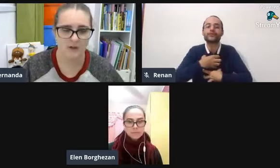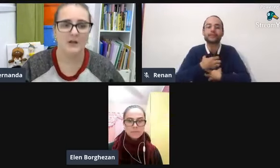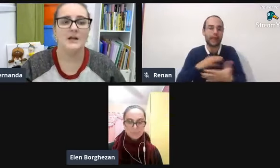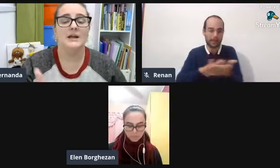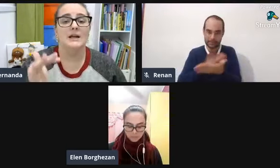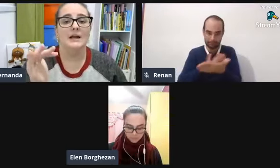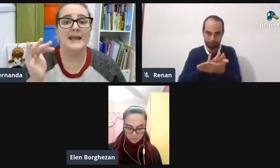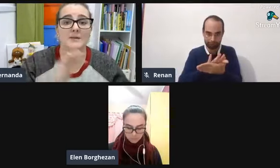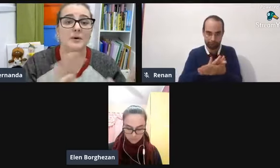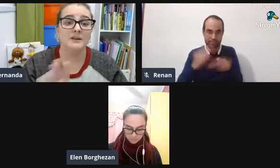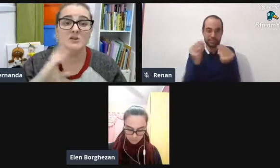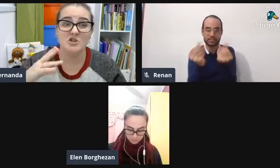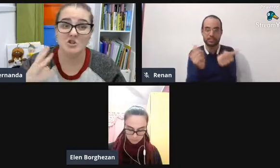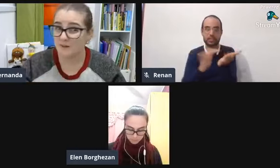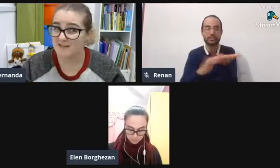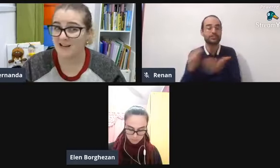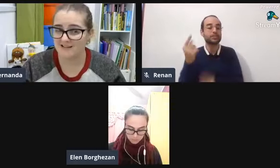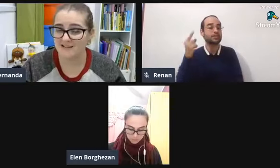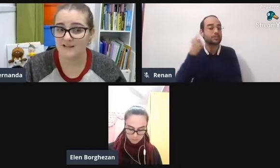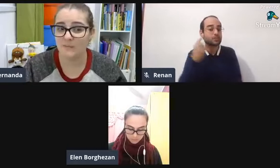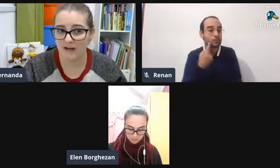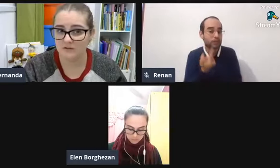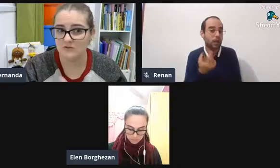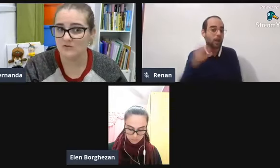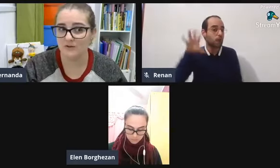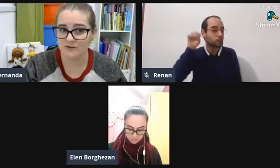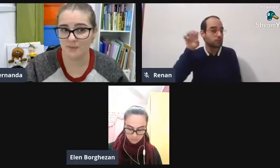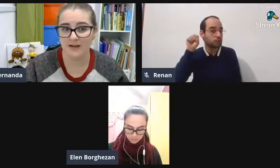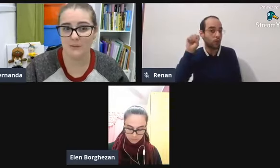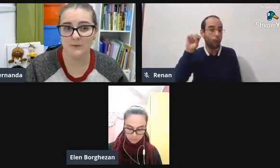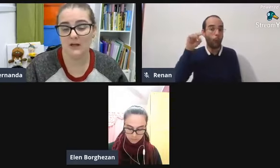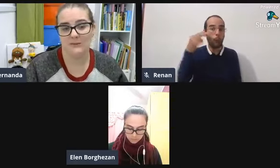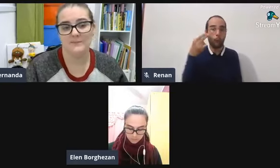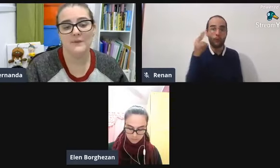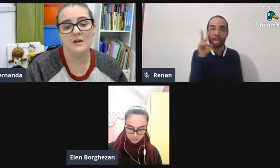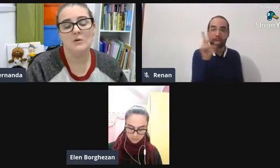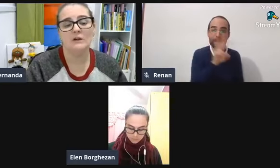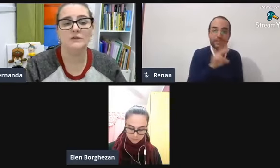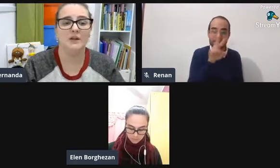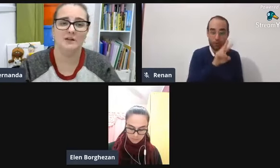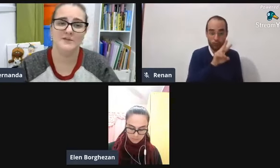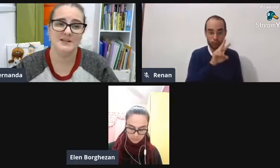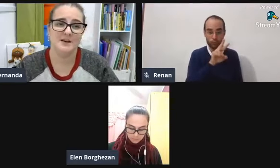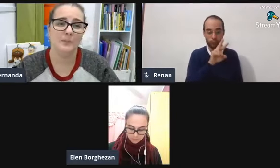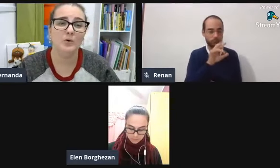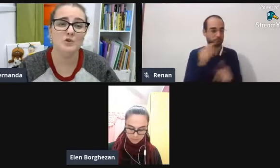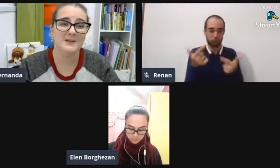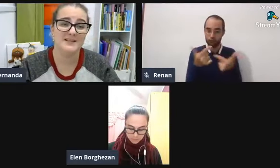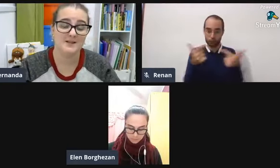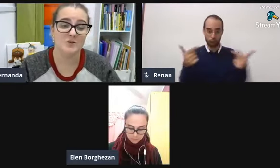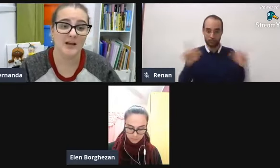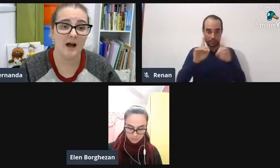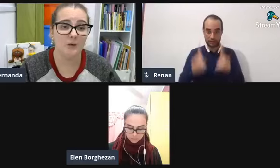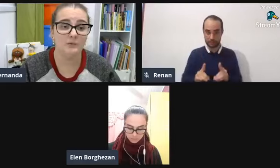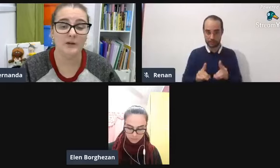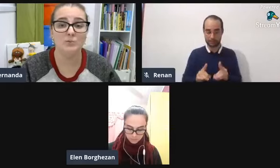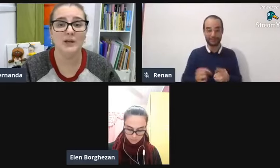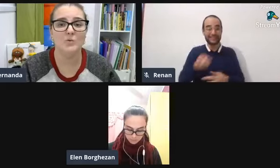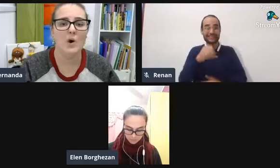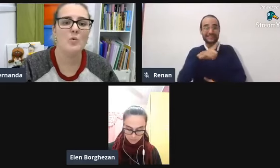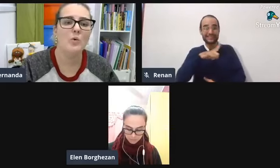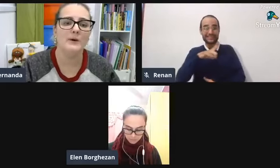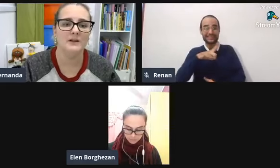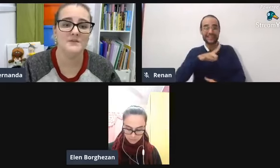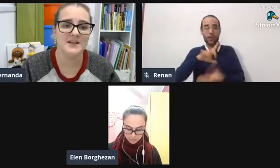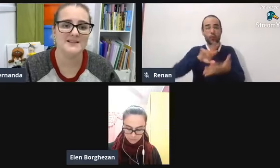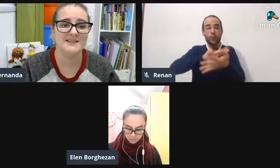audição. É importante a gente pensar nesses aspectos e eu já vou explicar por quê. Quando eu tenho deficiência múltipla sensorial, eu